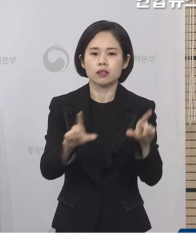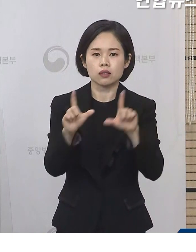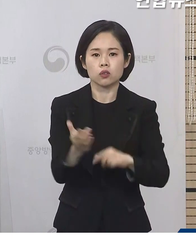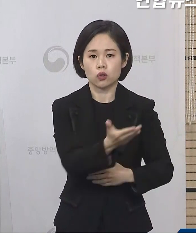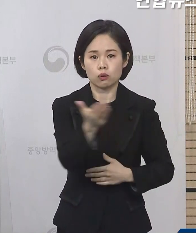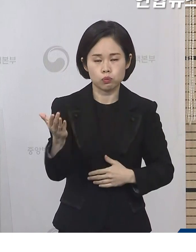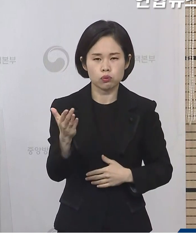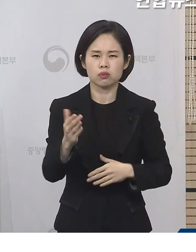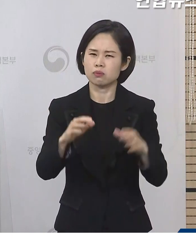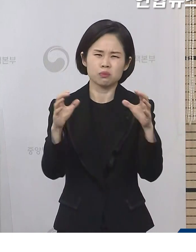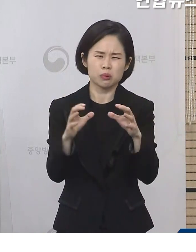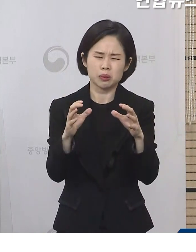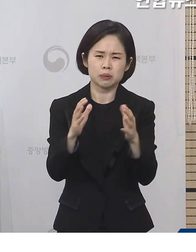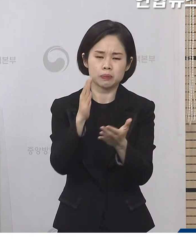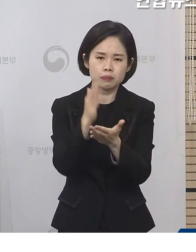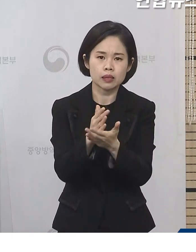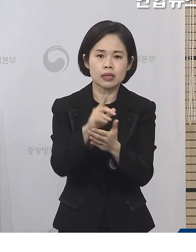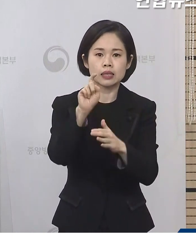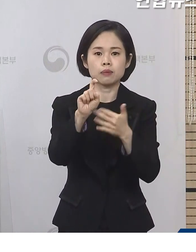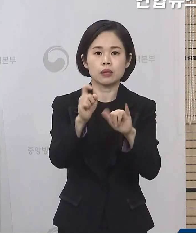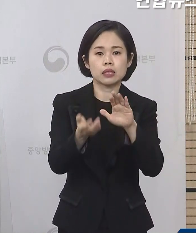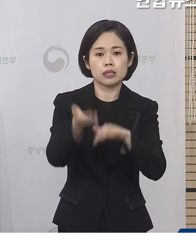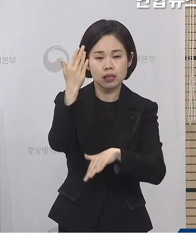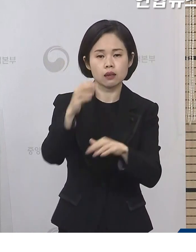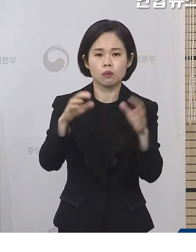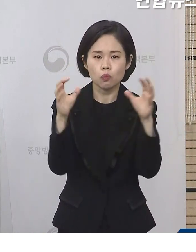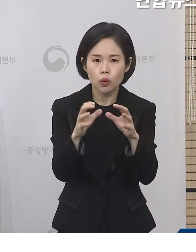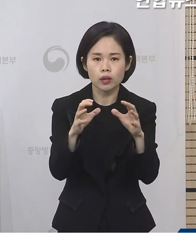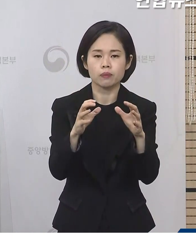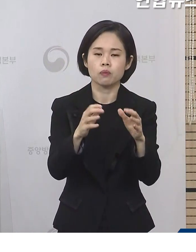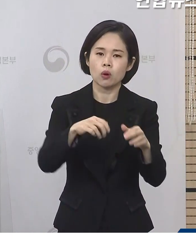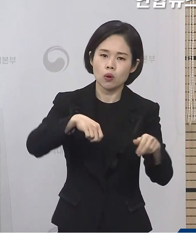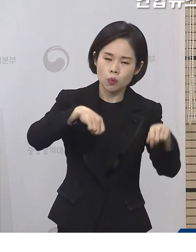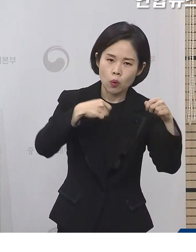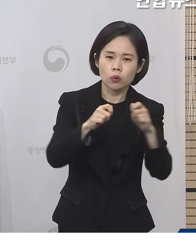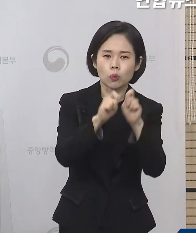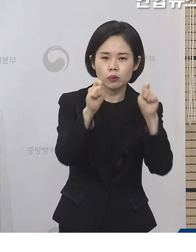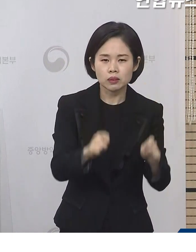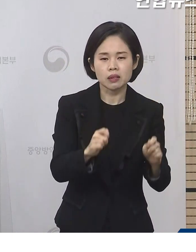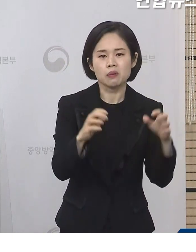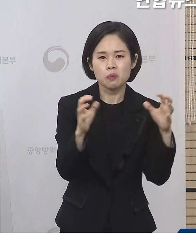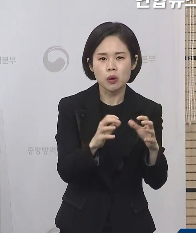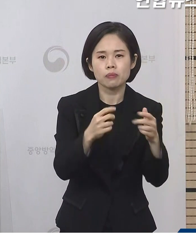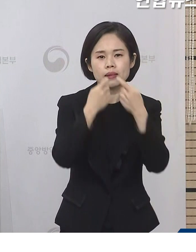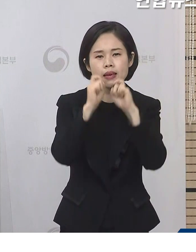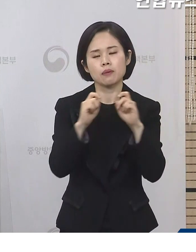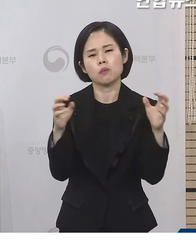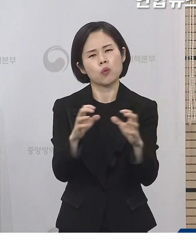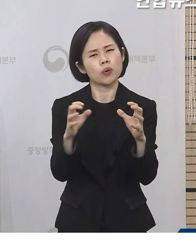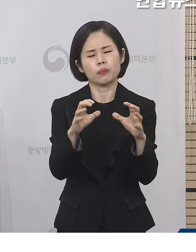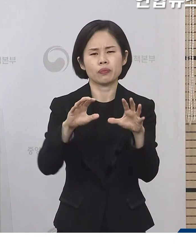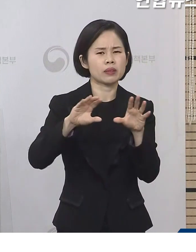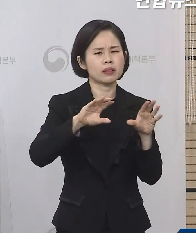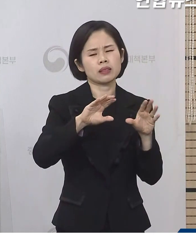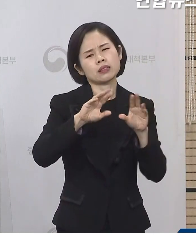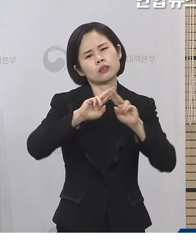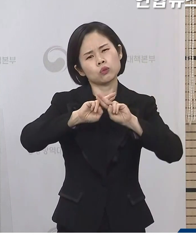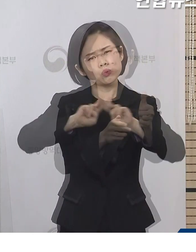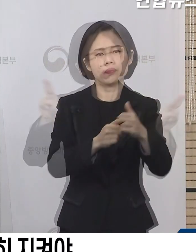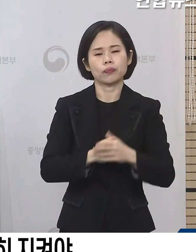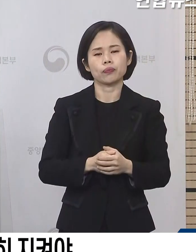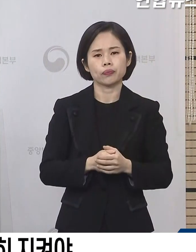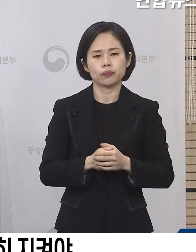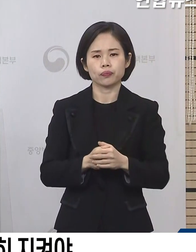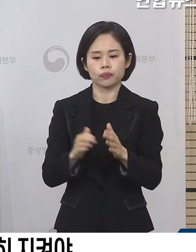것과 특히 10인 이상이 모이는 회씩 동창의 동호회 등의 사적 모임을 취소하도록 강력하게 권고드립니다